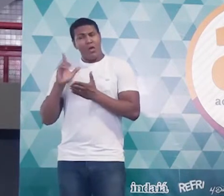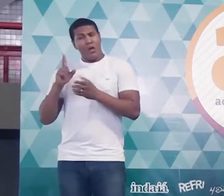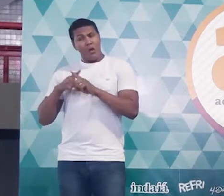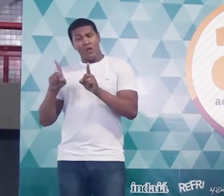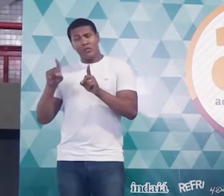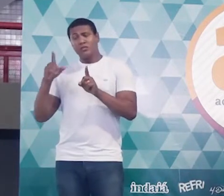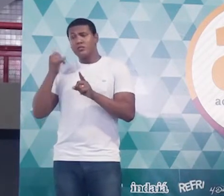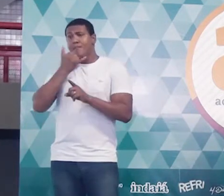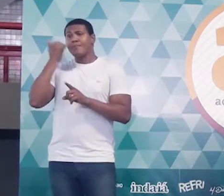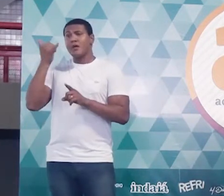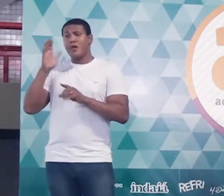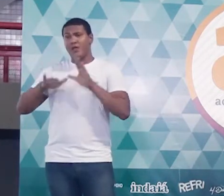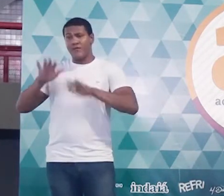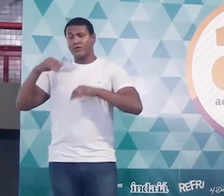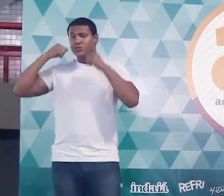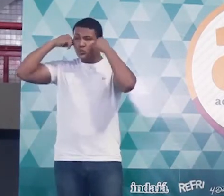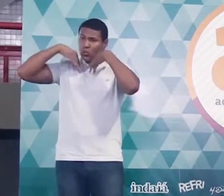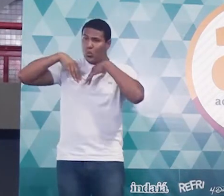fisiologia.